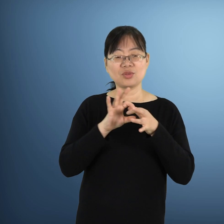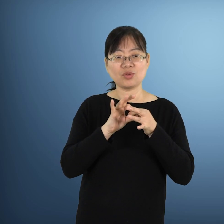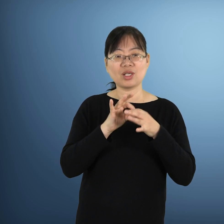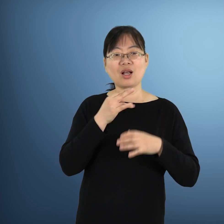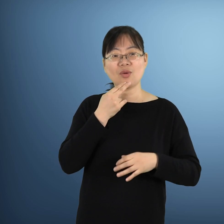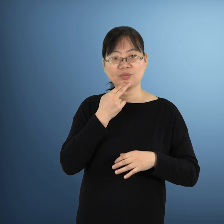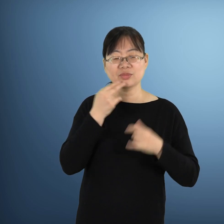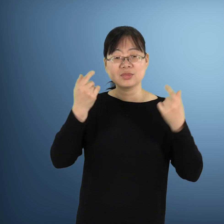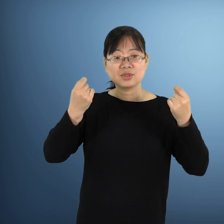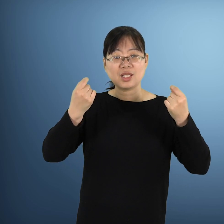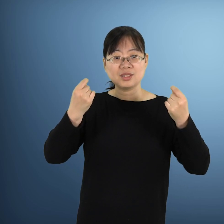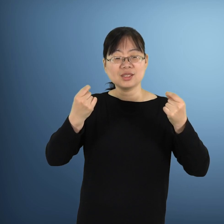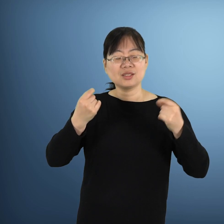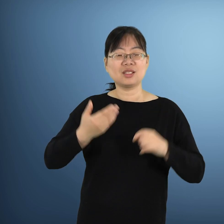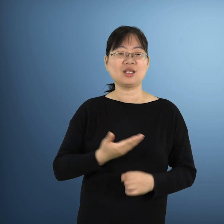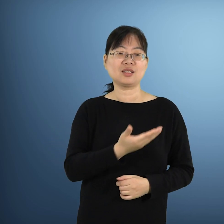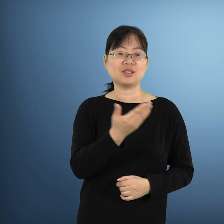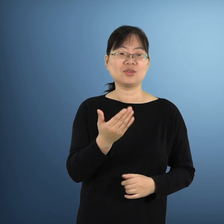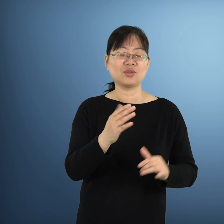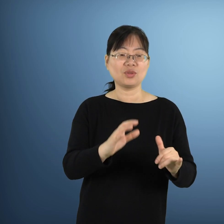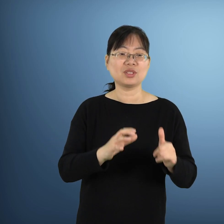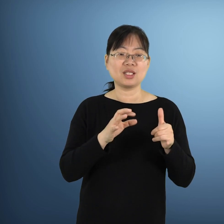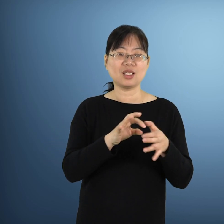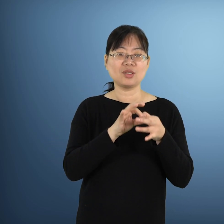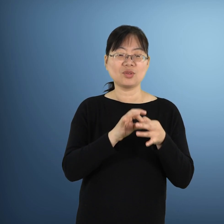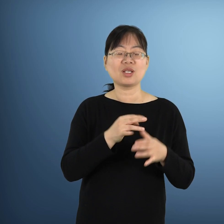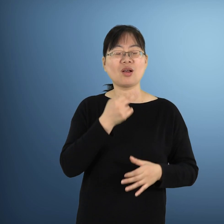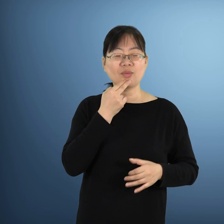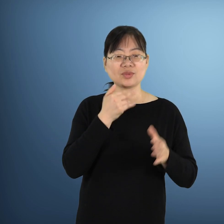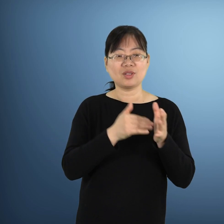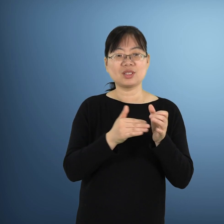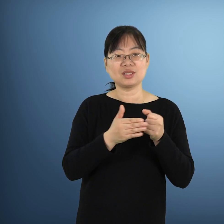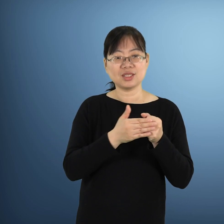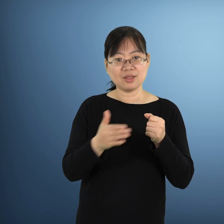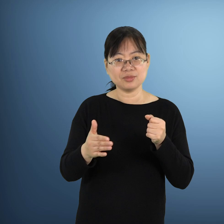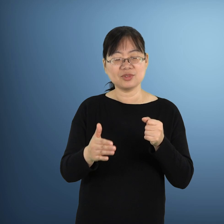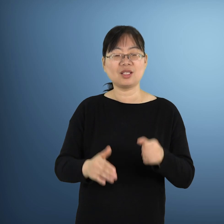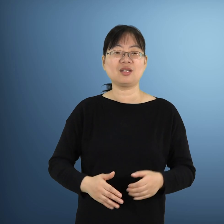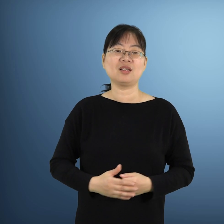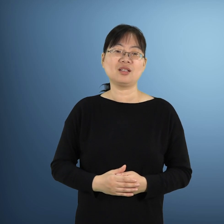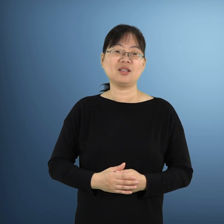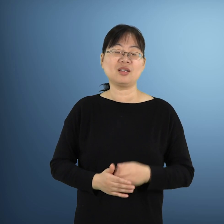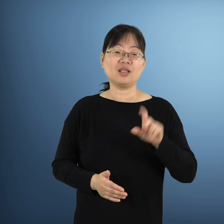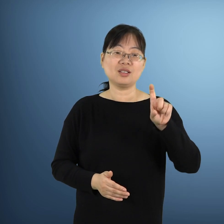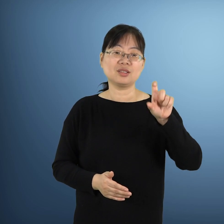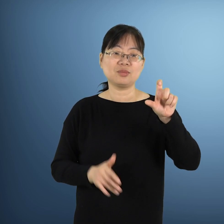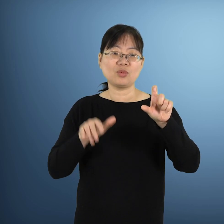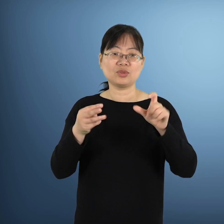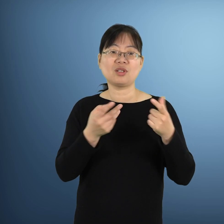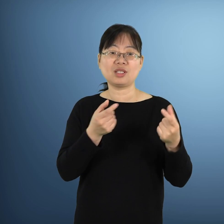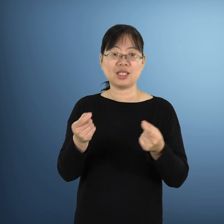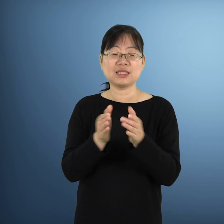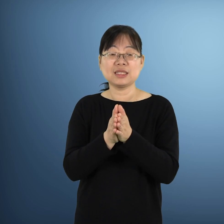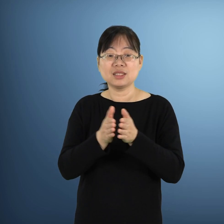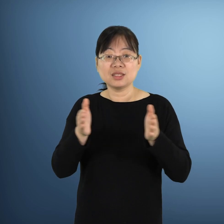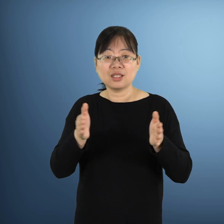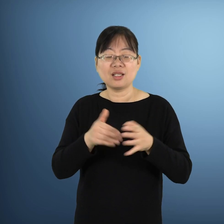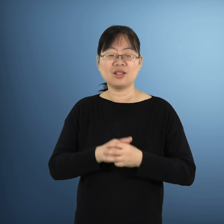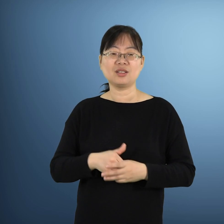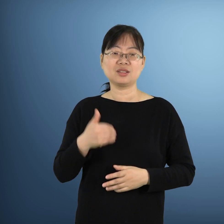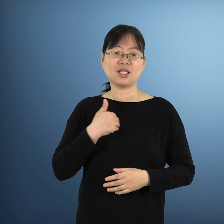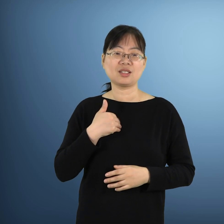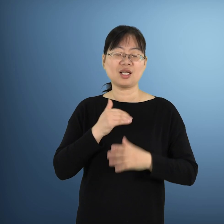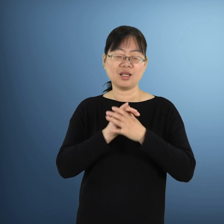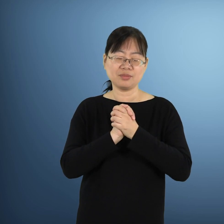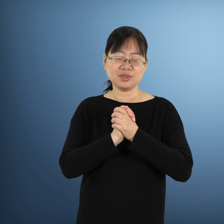속하지 아니함 같이 그들도 세상에 속하지 아니함으로 인함이니이다. 15절 다 같이 시작.